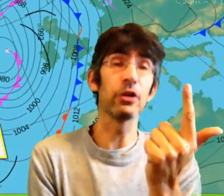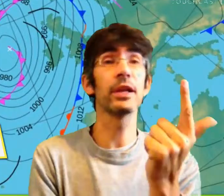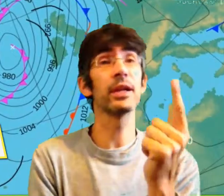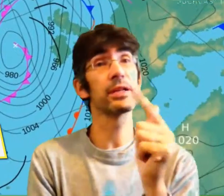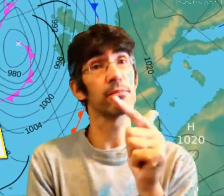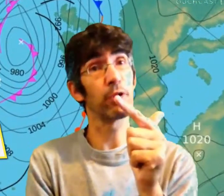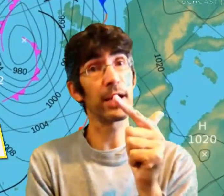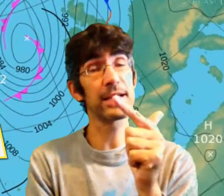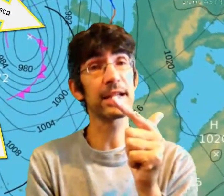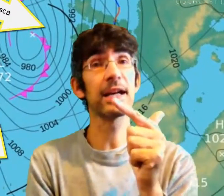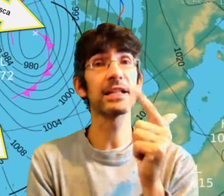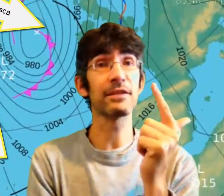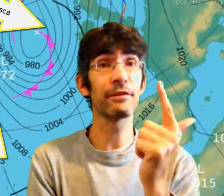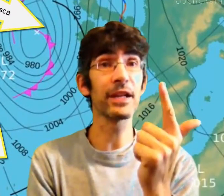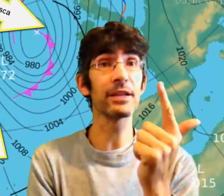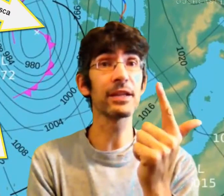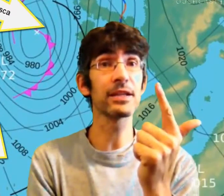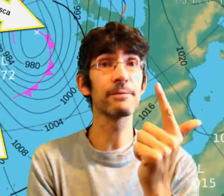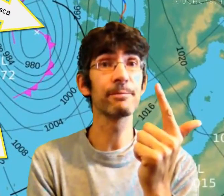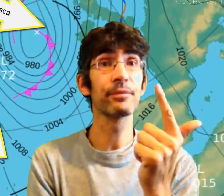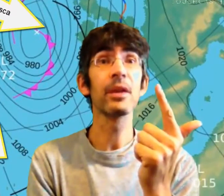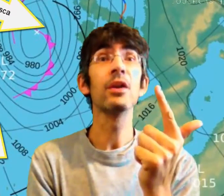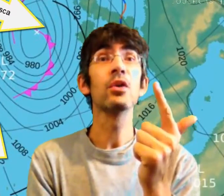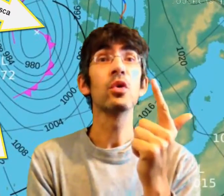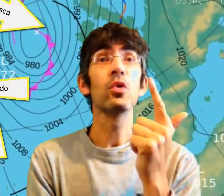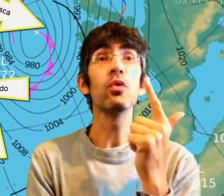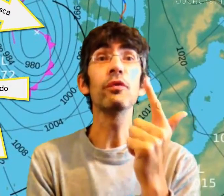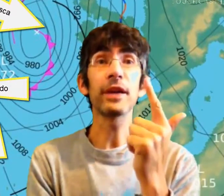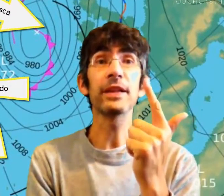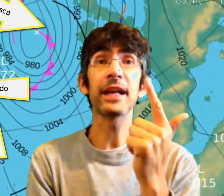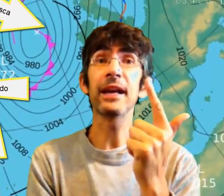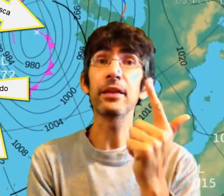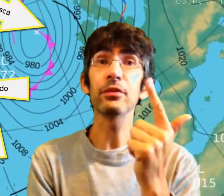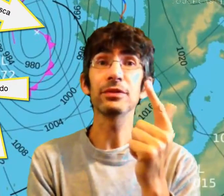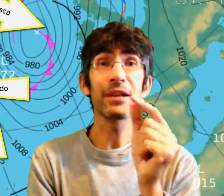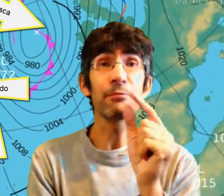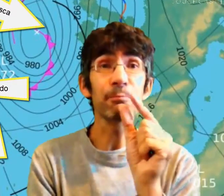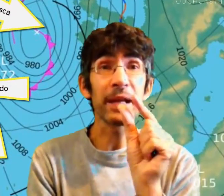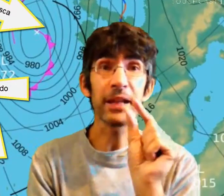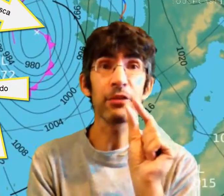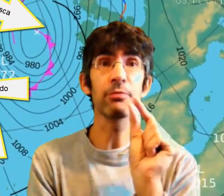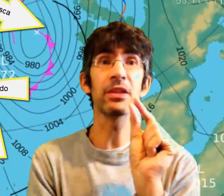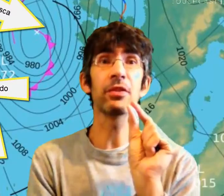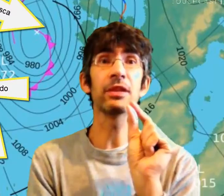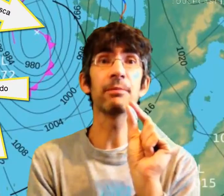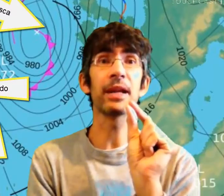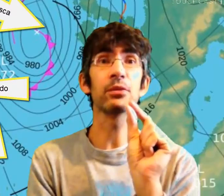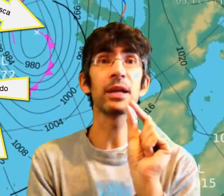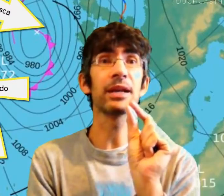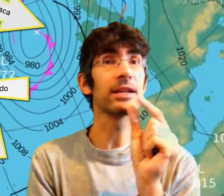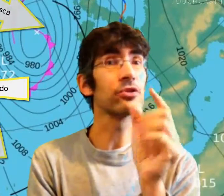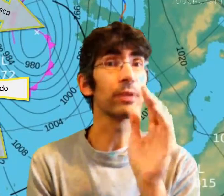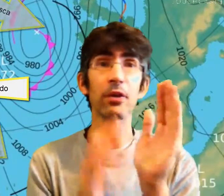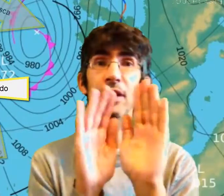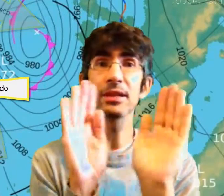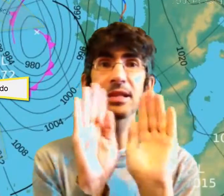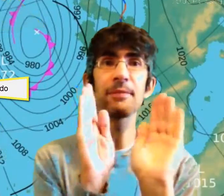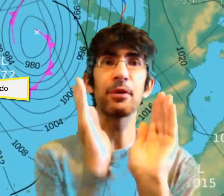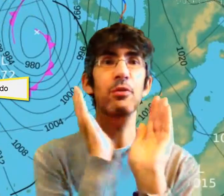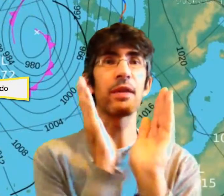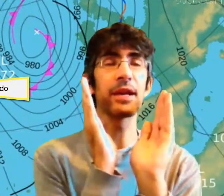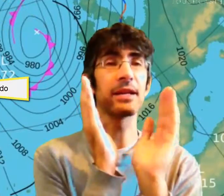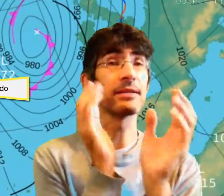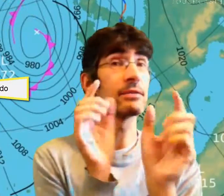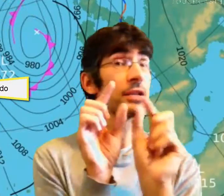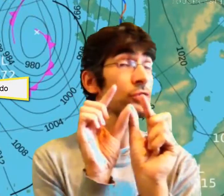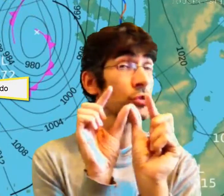ciclones borrascas frentes un frente cálido trae un pequeño aumento de temperatura y lluvia no